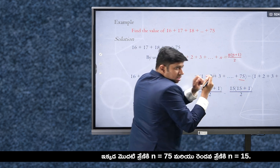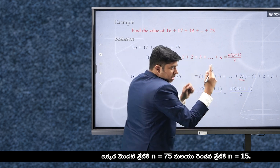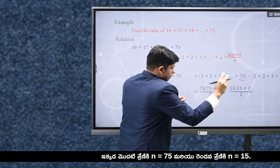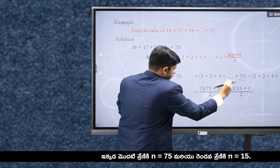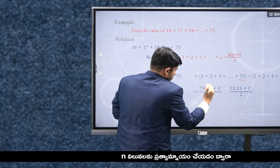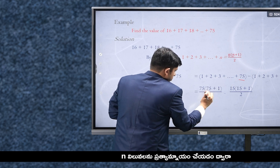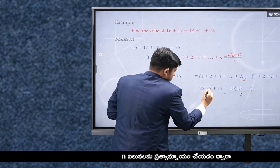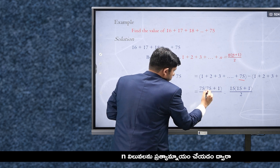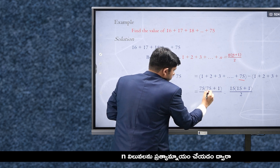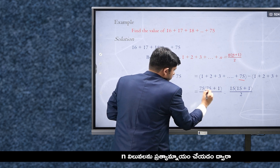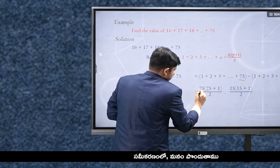15